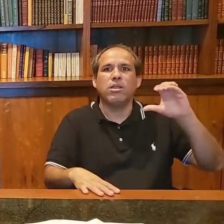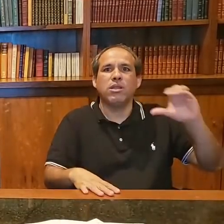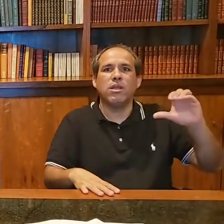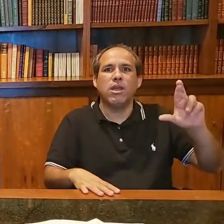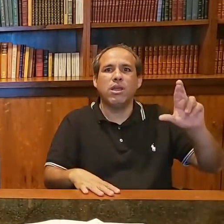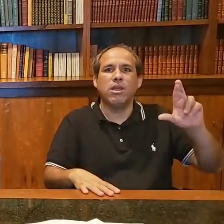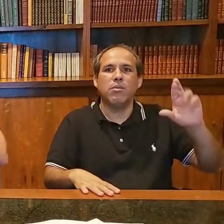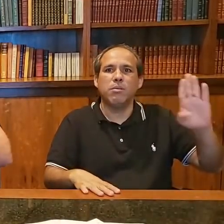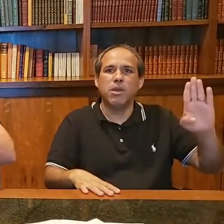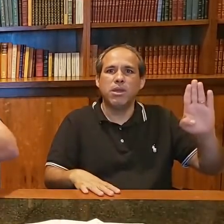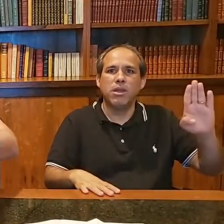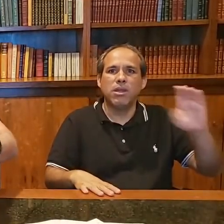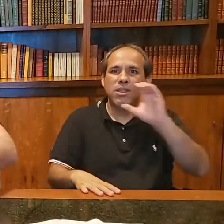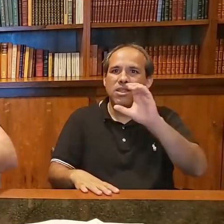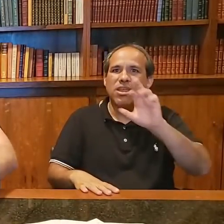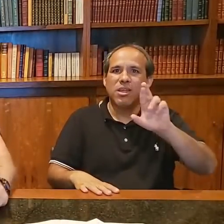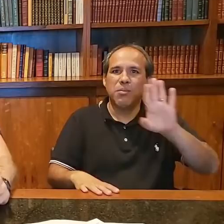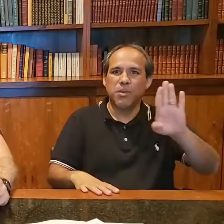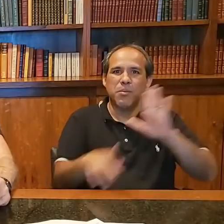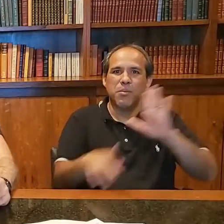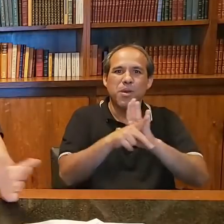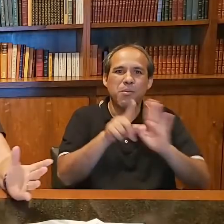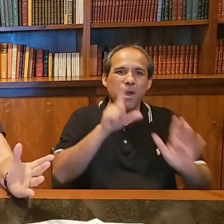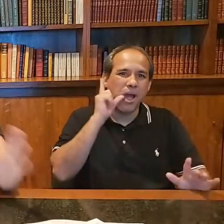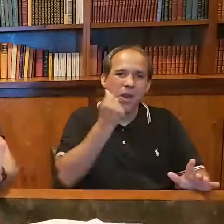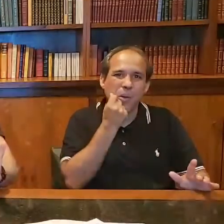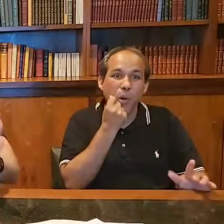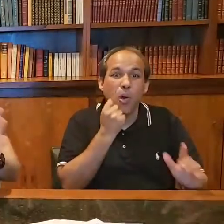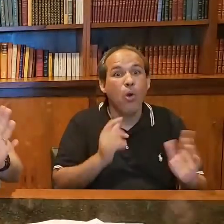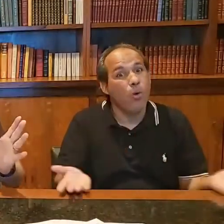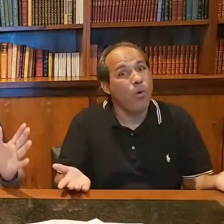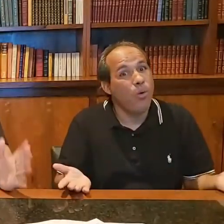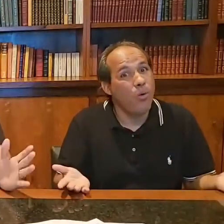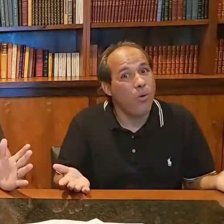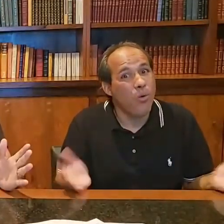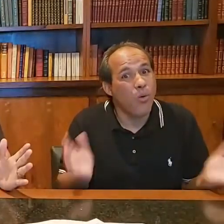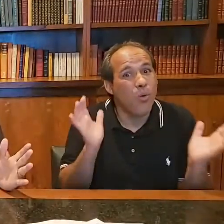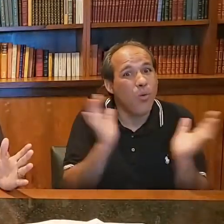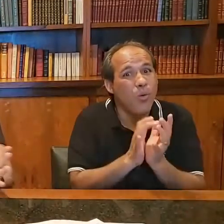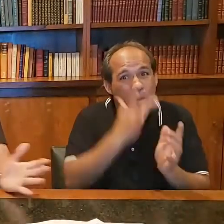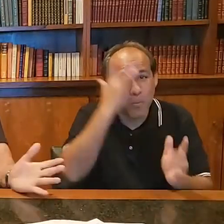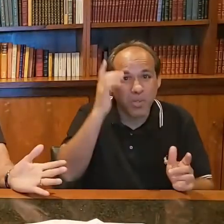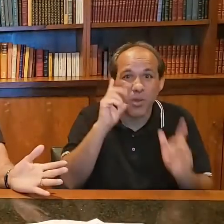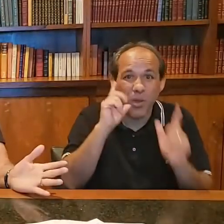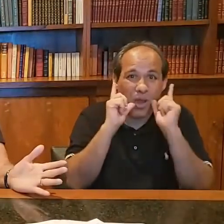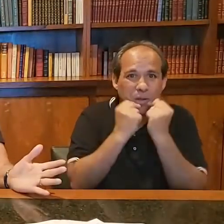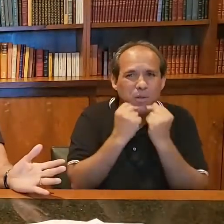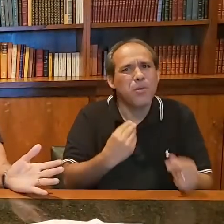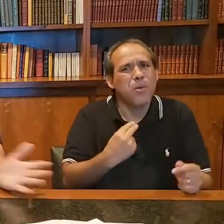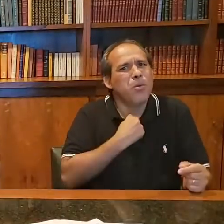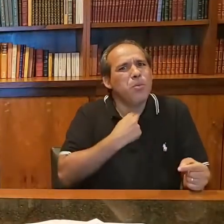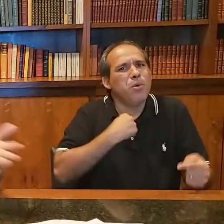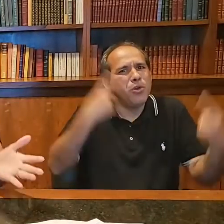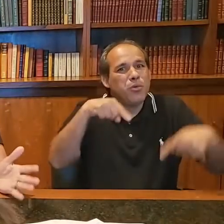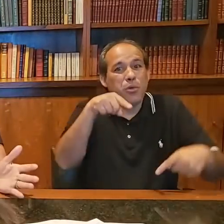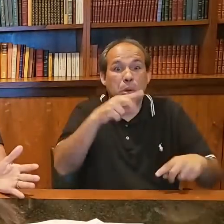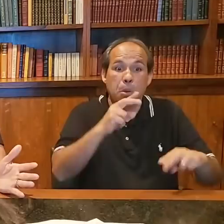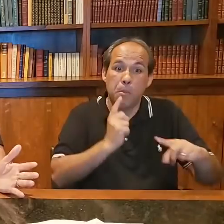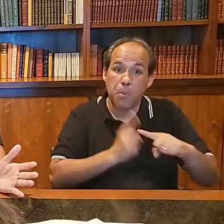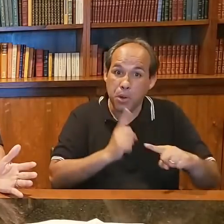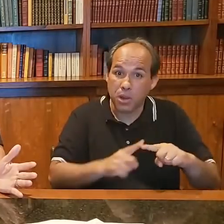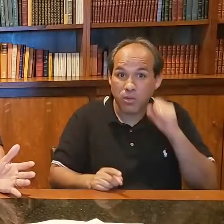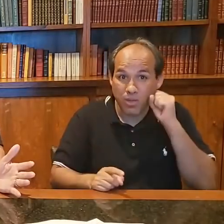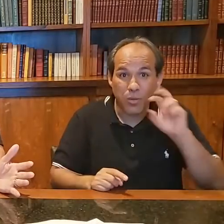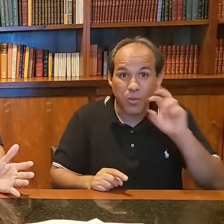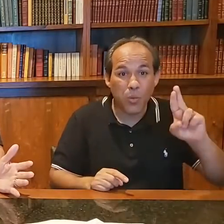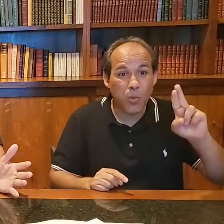Ou CSA? Não, CRB. CRB de Alagoas? Olha, pessoal de Alagoas, não podia ter esse jogo, não, porque o senador Renan